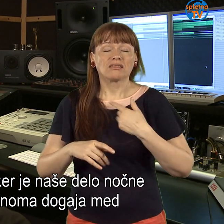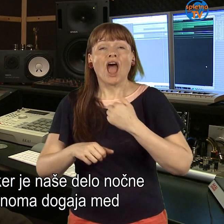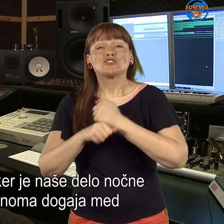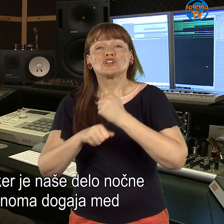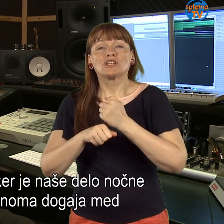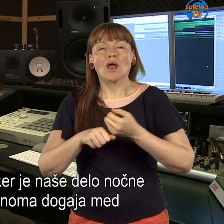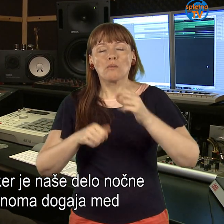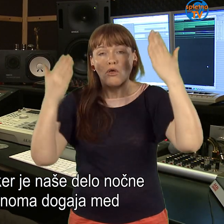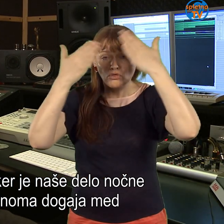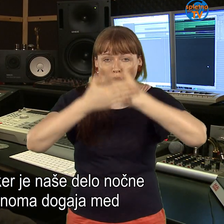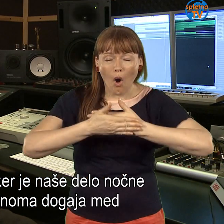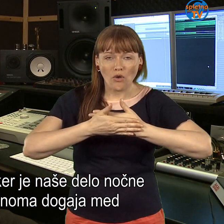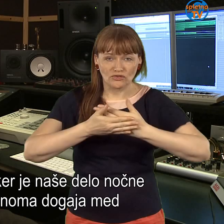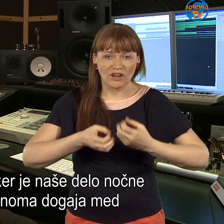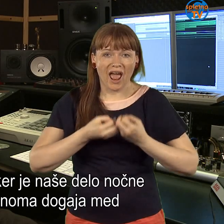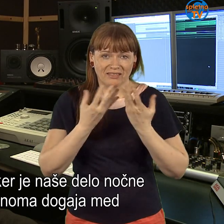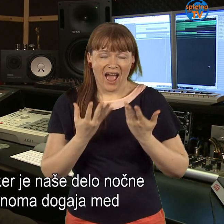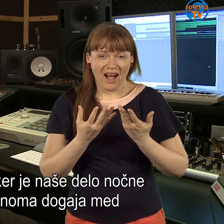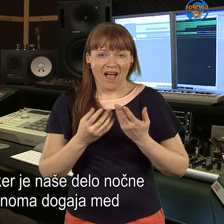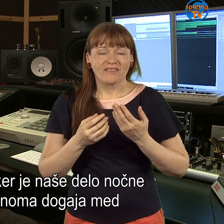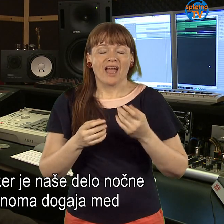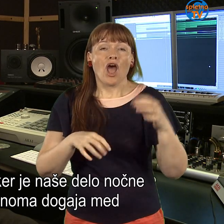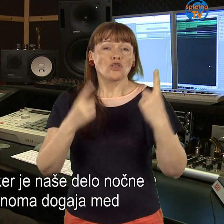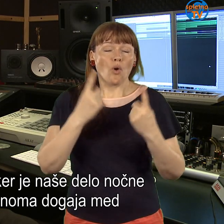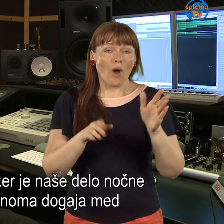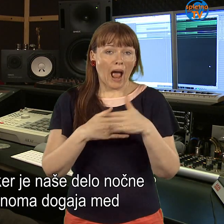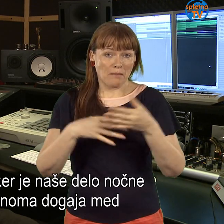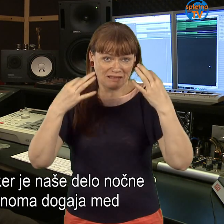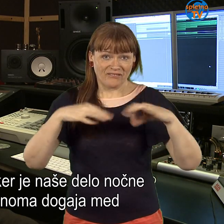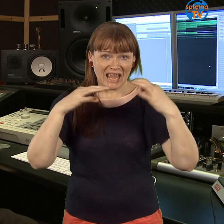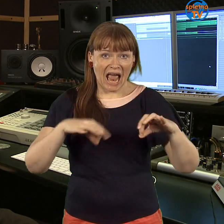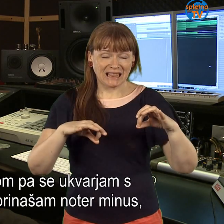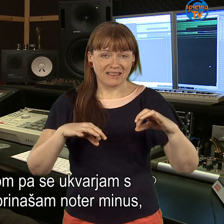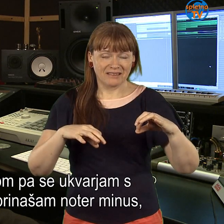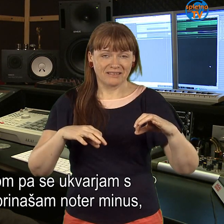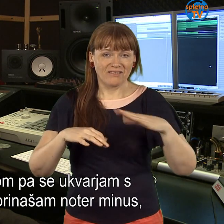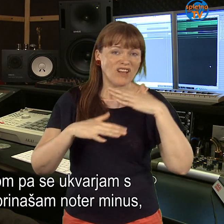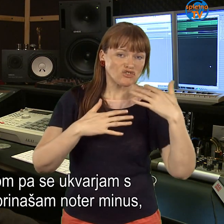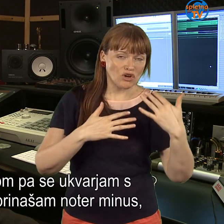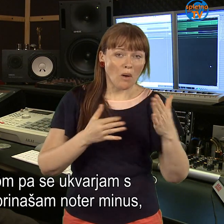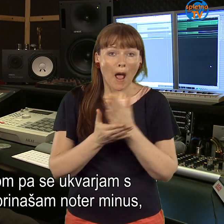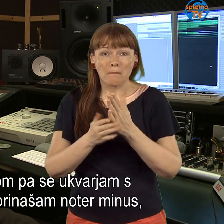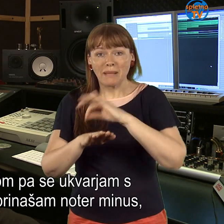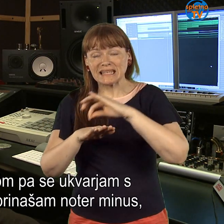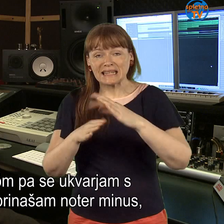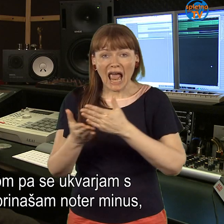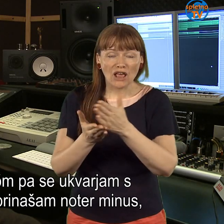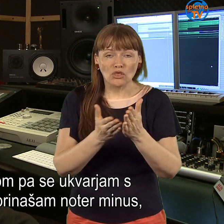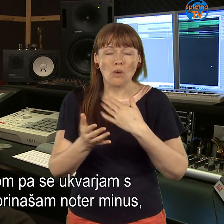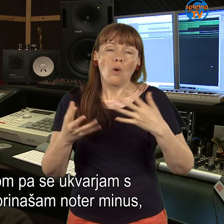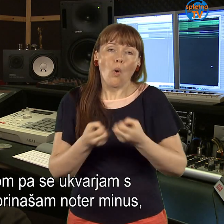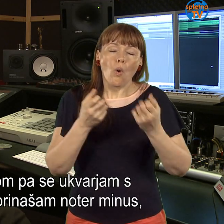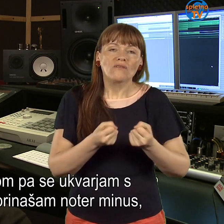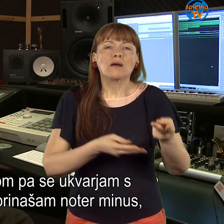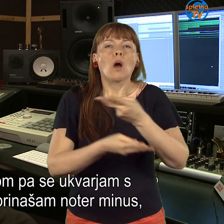bolj nočne narave in se dogaja med vikendi večinoma. Med tednom se pa ukvarjamo v